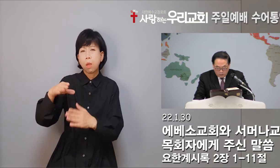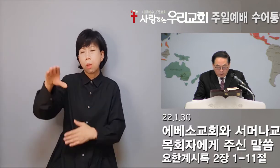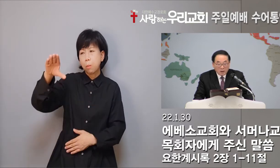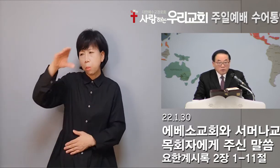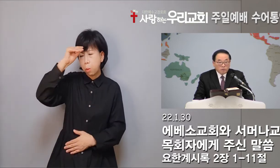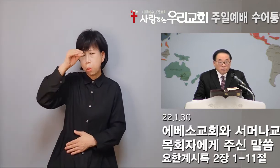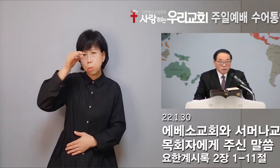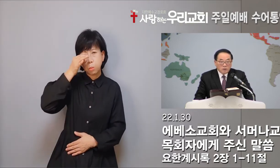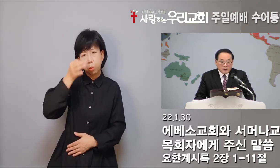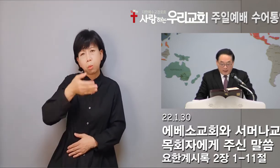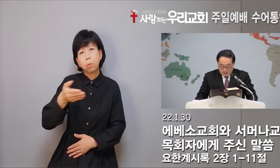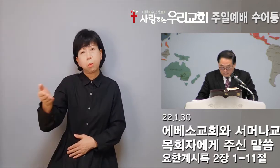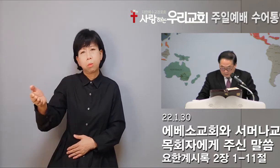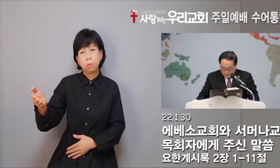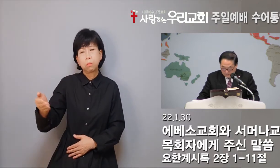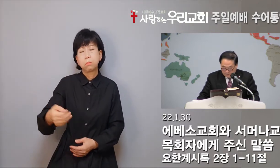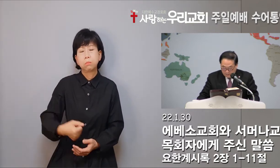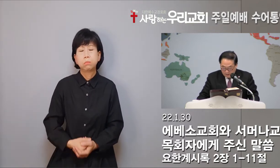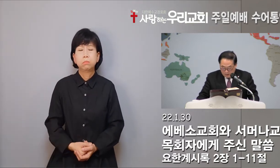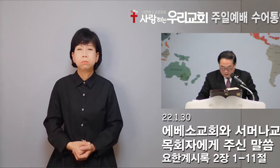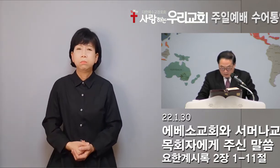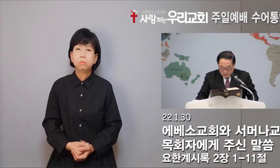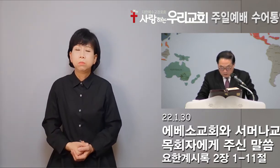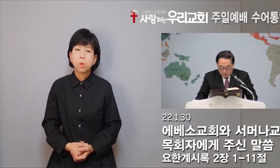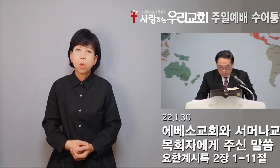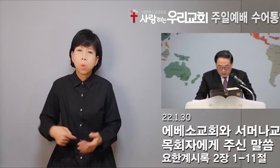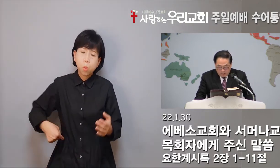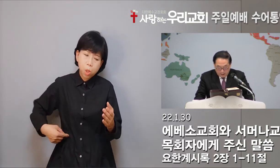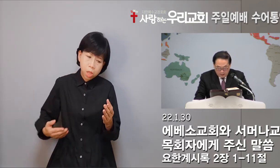라오디아 교회에 충격을 가할 것입니다.